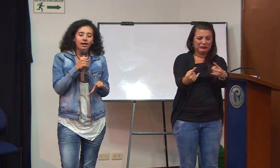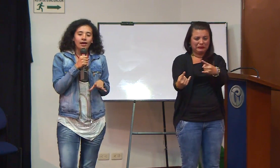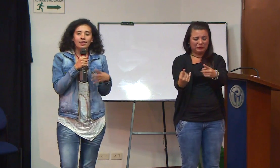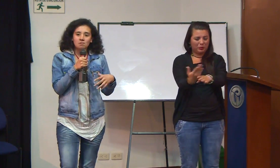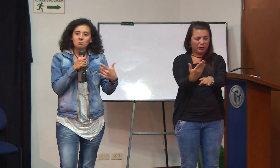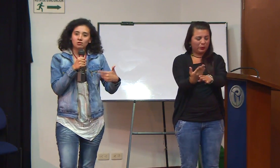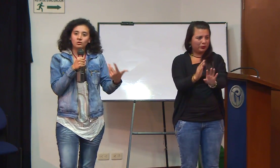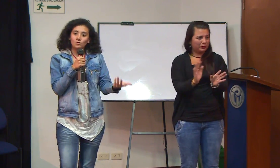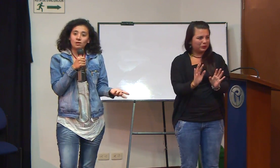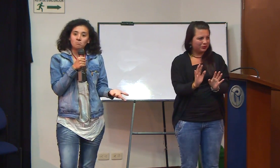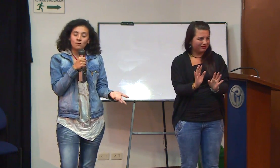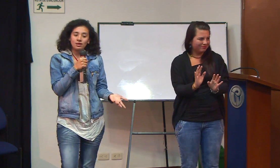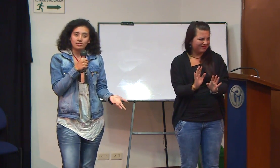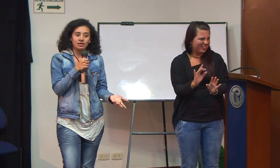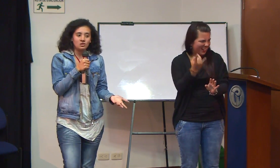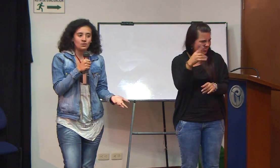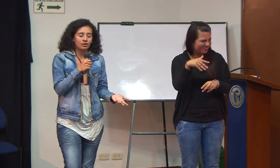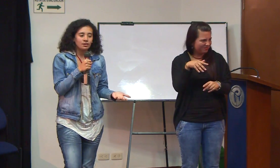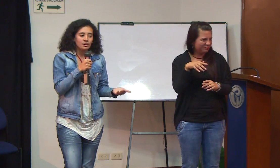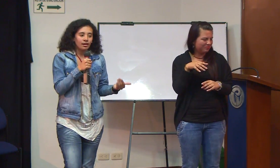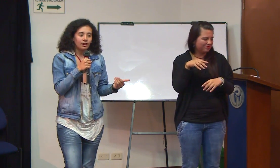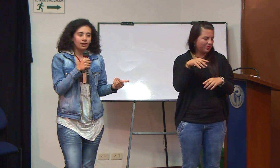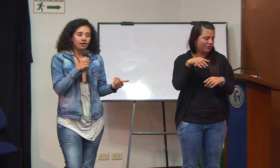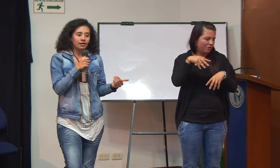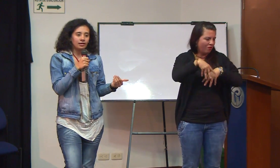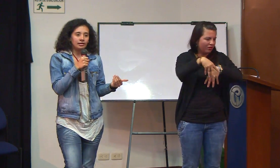genera en el momento de una movilización.